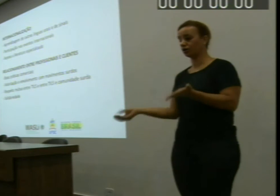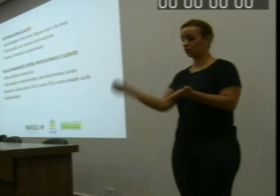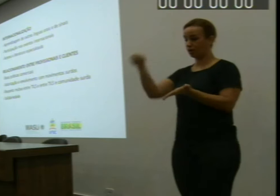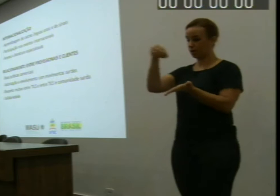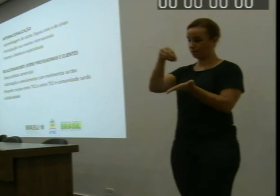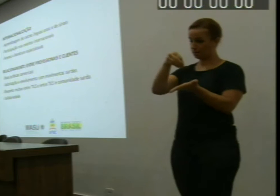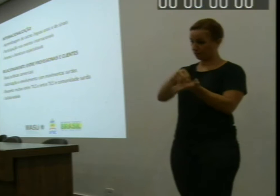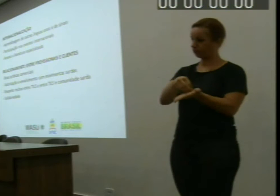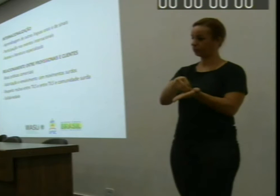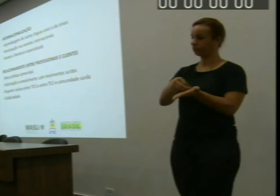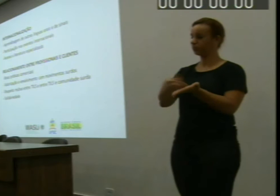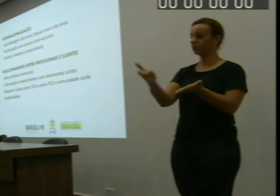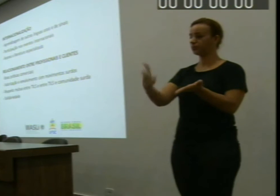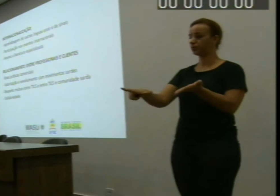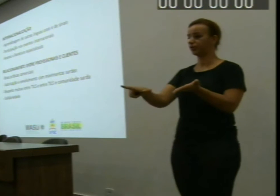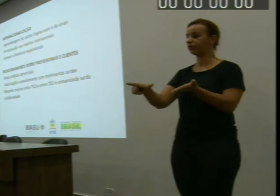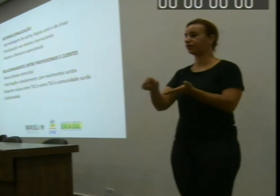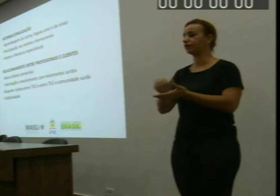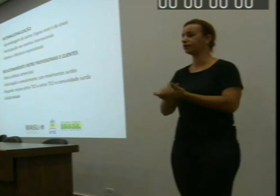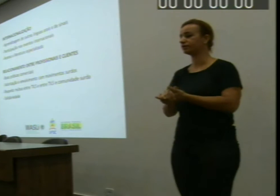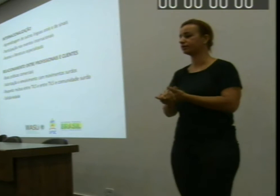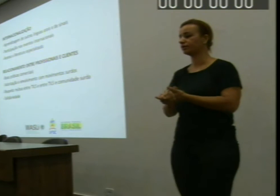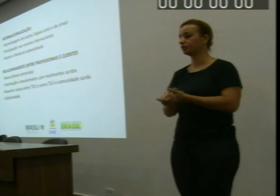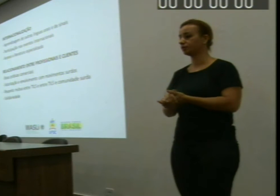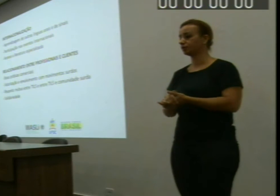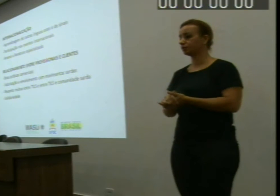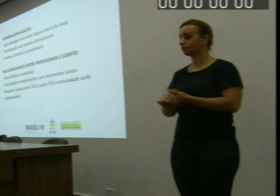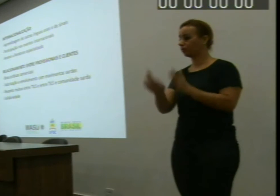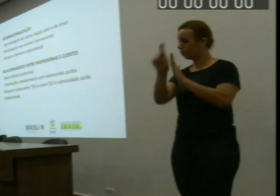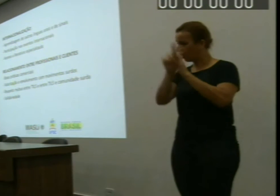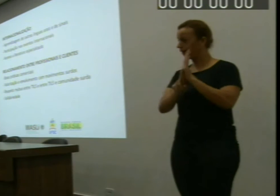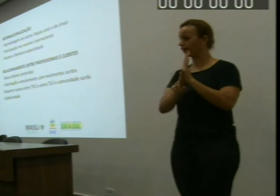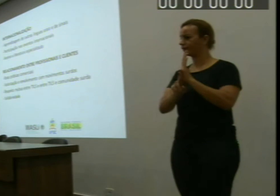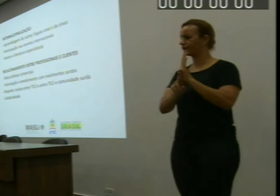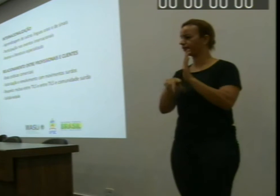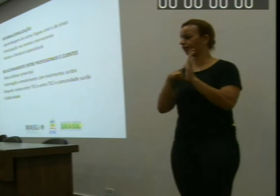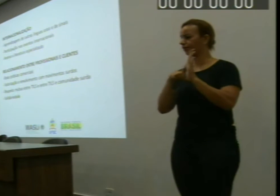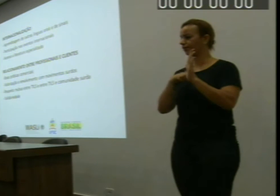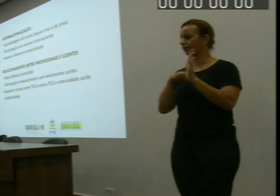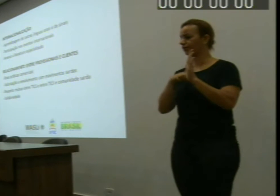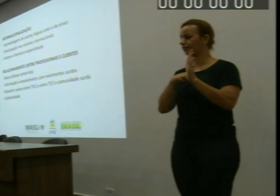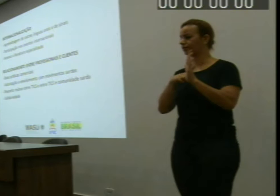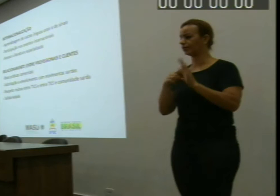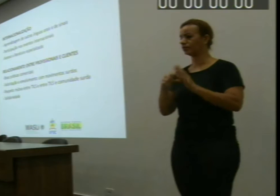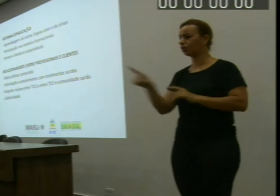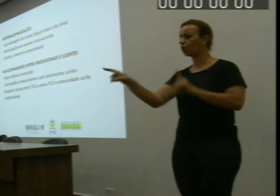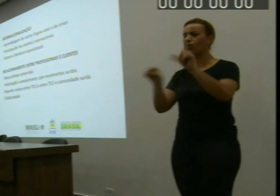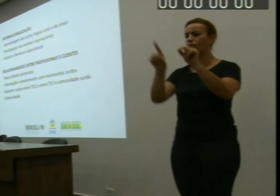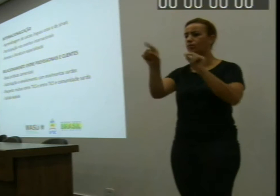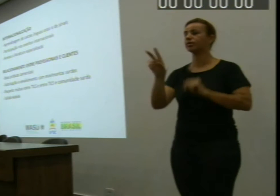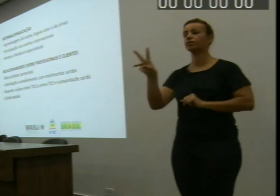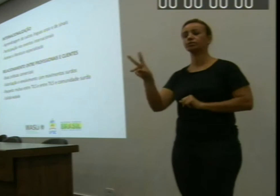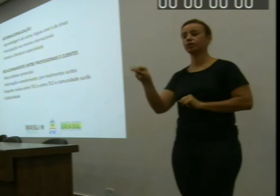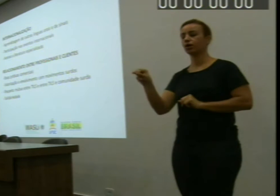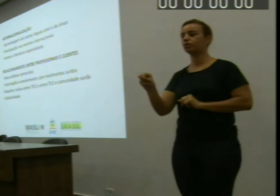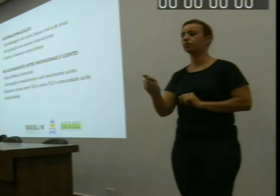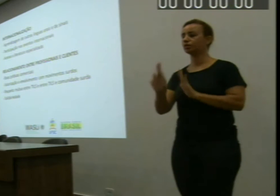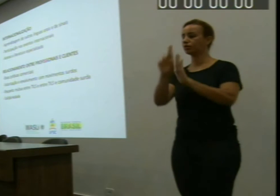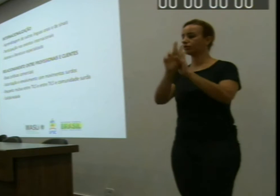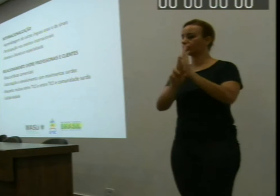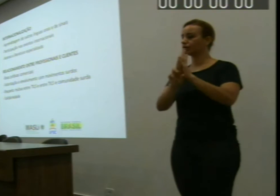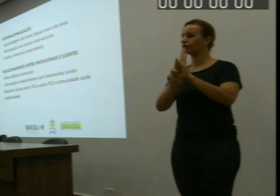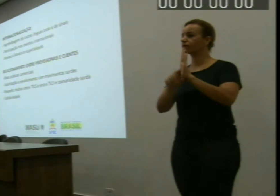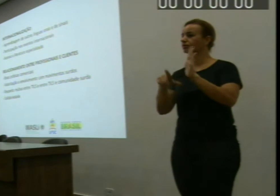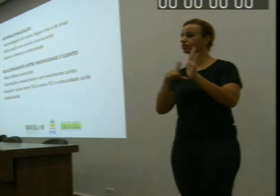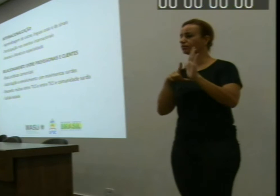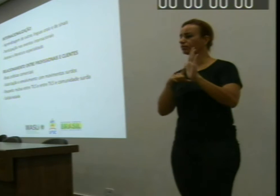lá na na como obrigatória ela não foi retirada totalmente ela foi colocada como opcional e a gente quer que ela volte como obrigatória